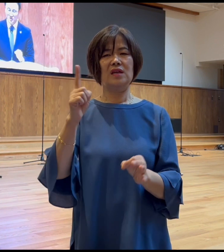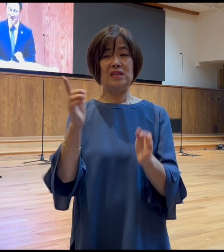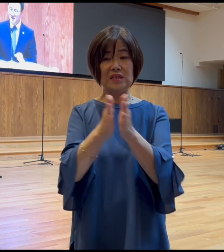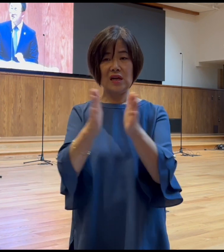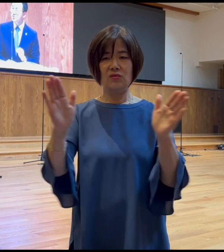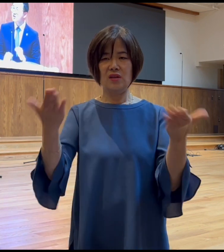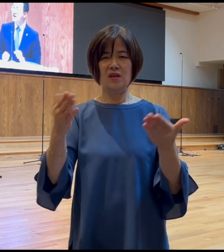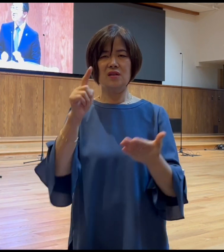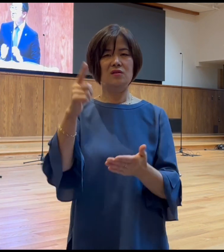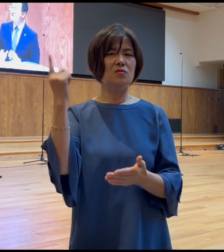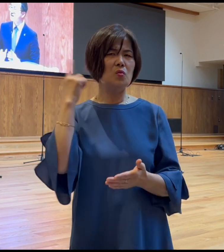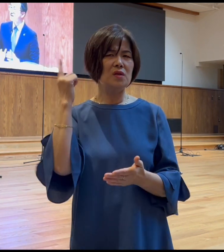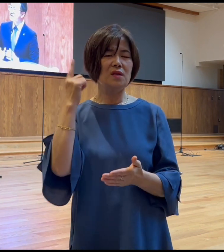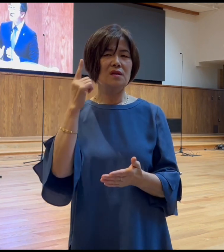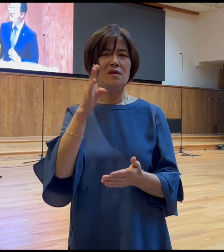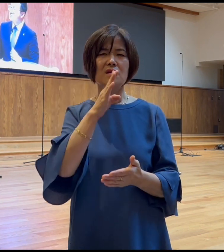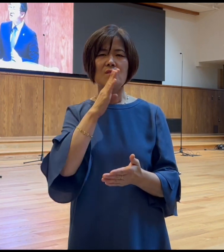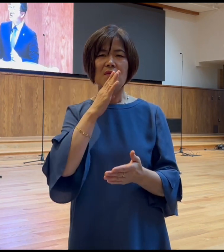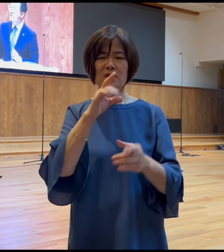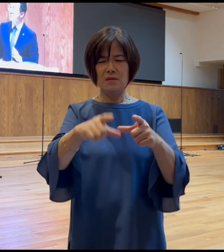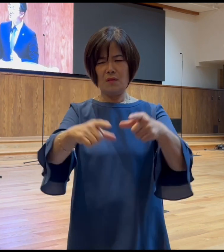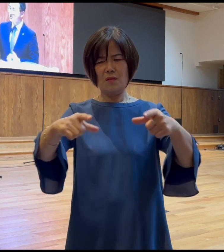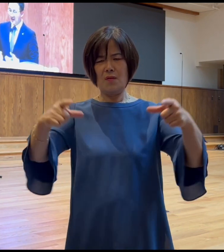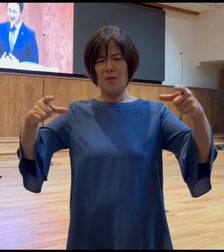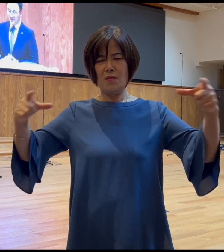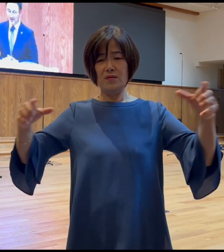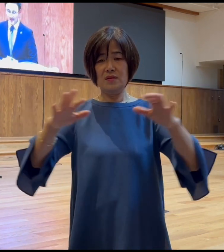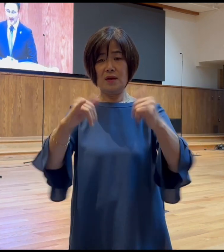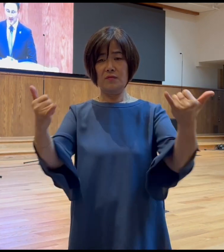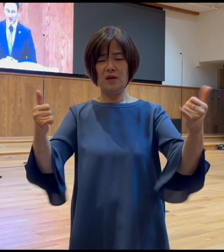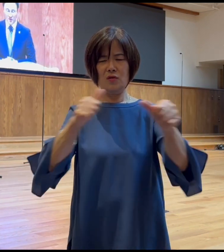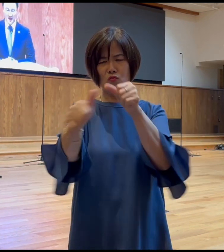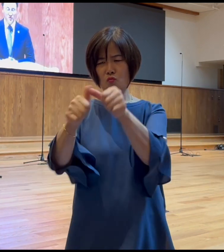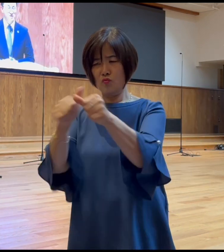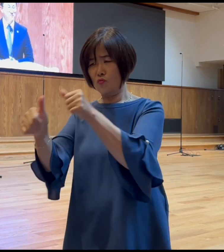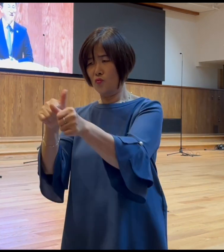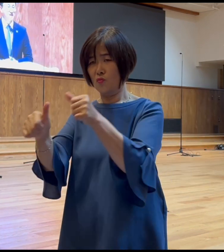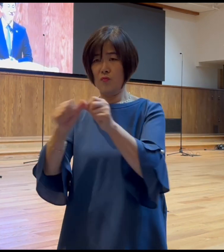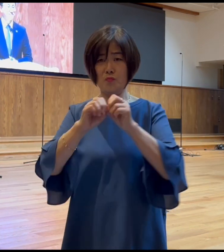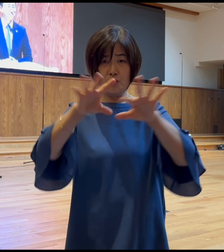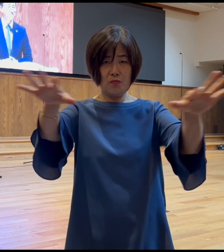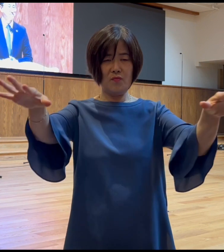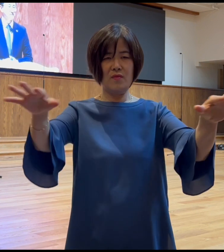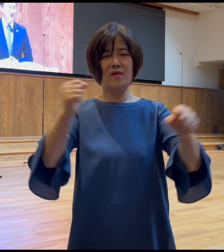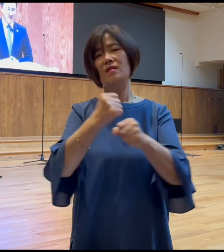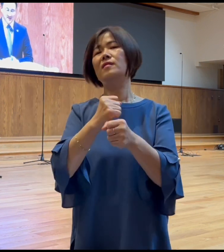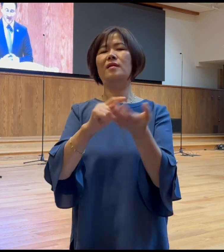그 소리가 점차 사람들에게 퍼져나가는 것을 묘사하고 있습니다.